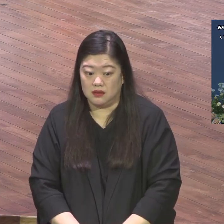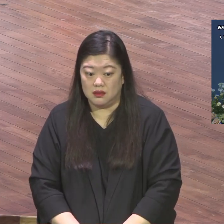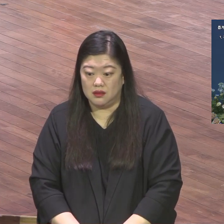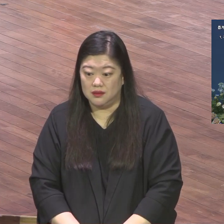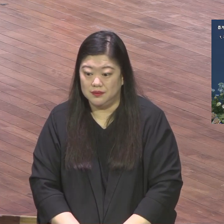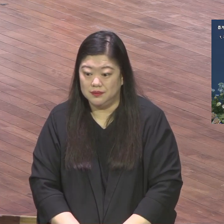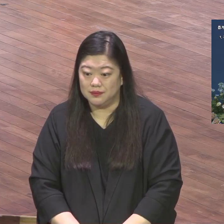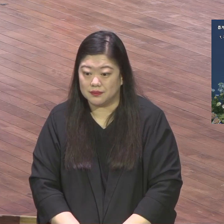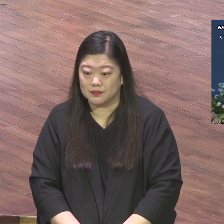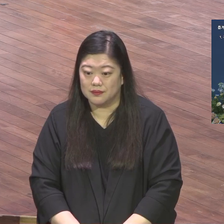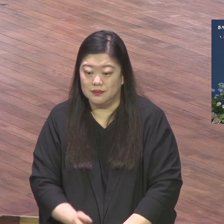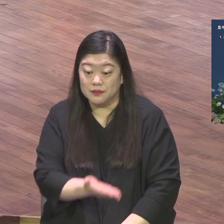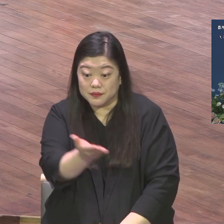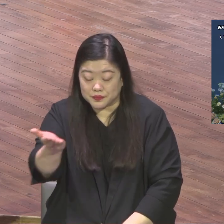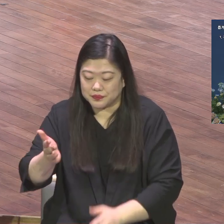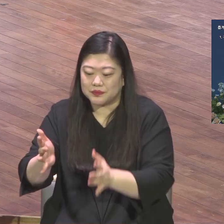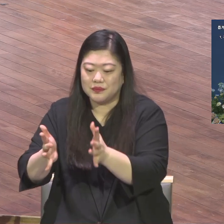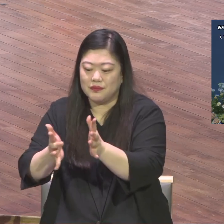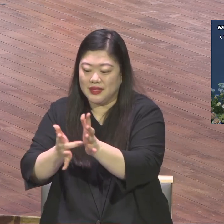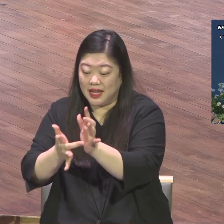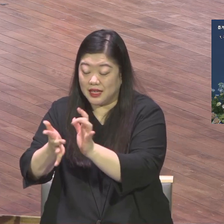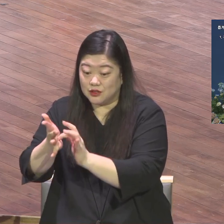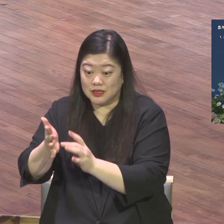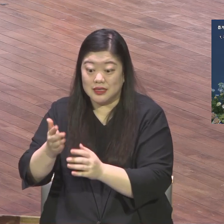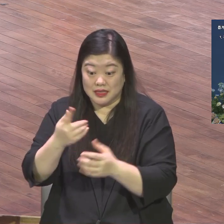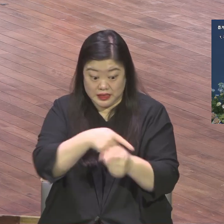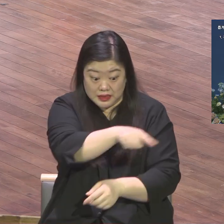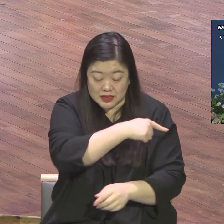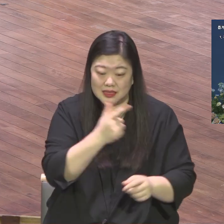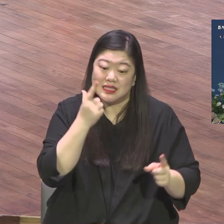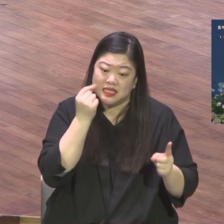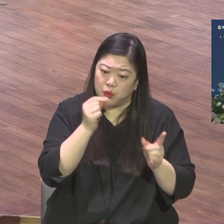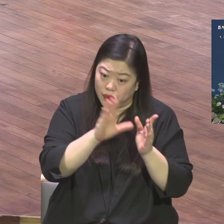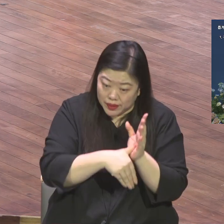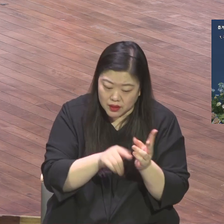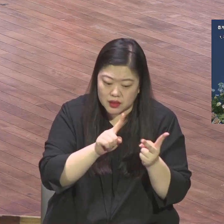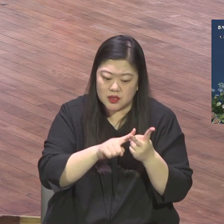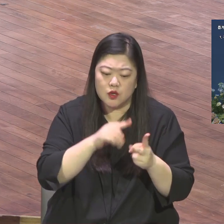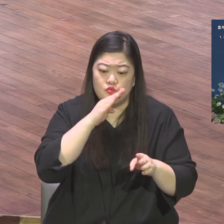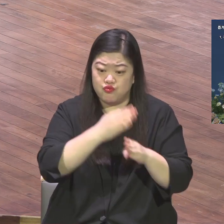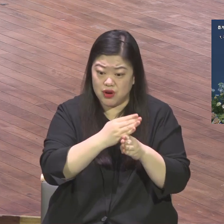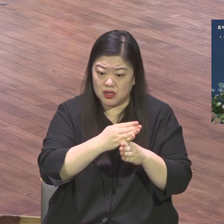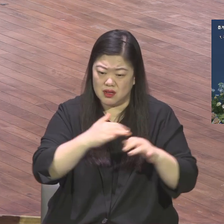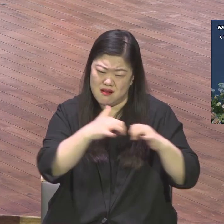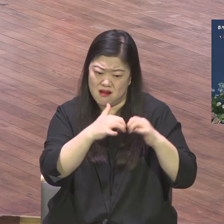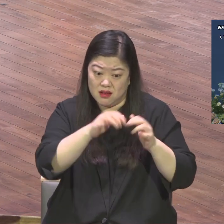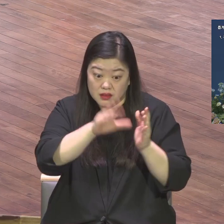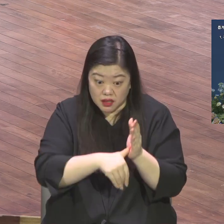응? 예수 이름, 예수만 아멘다 하면 내가 살려줄게. 석방시켜줄게.